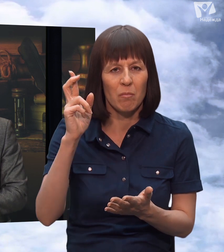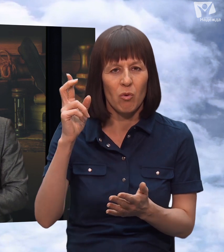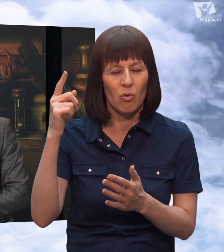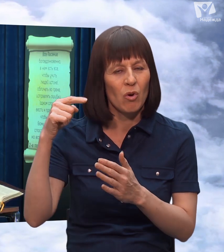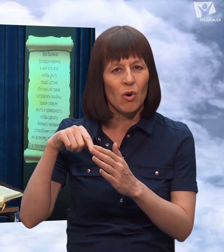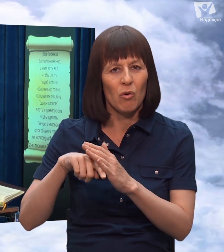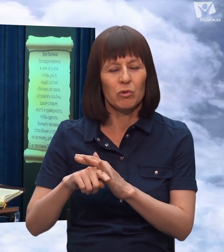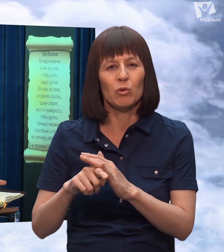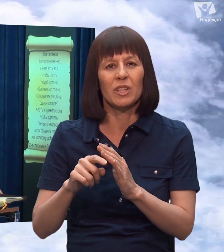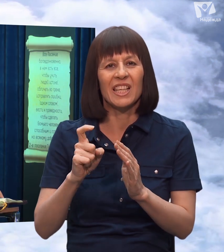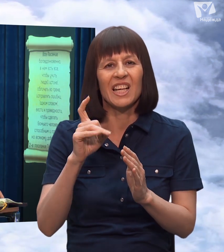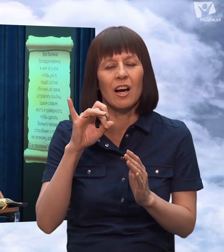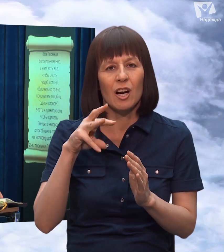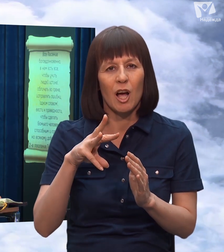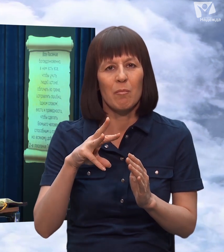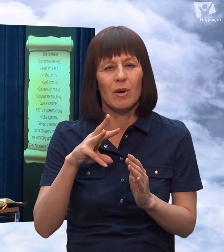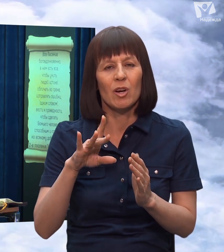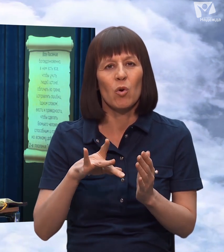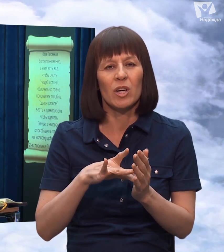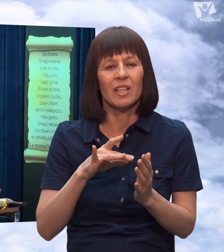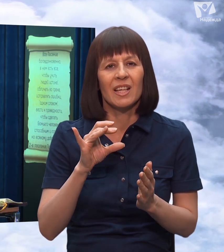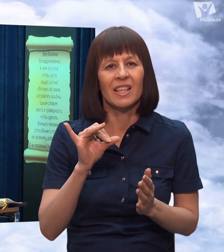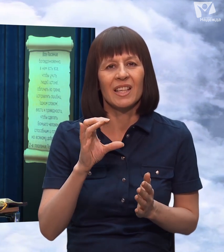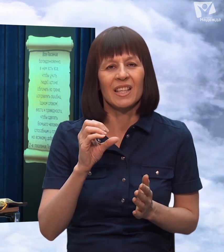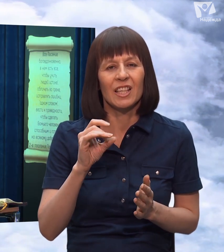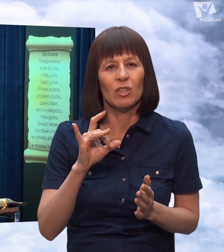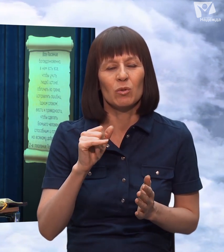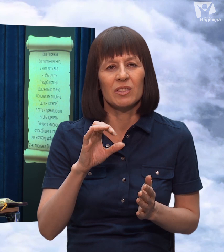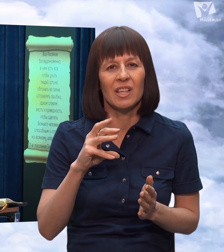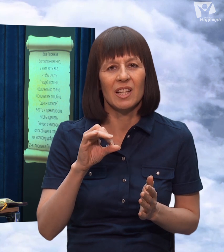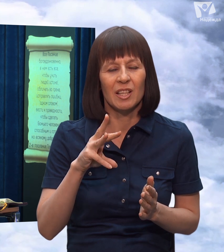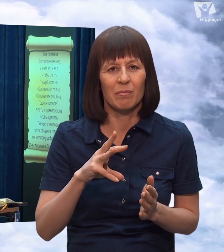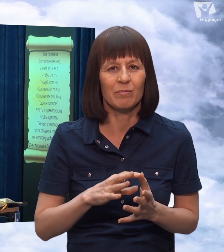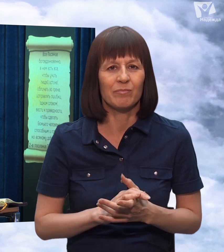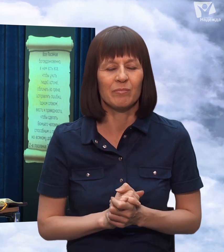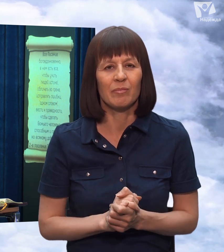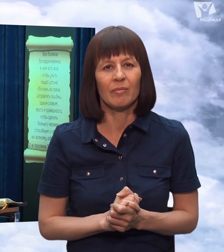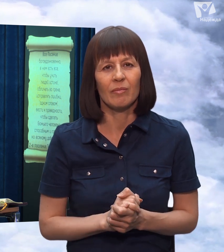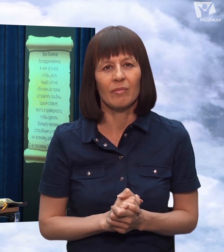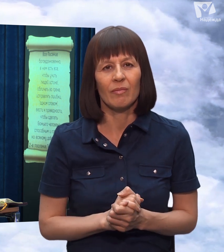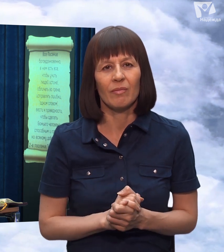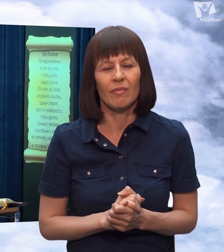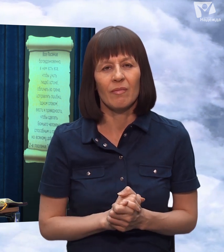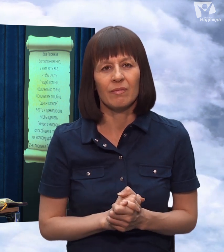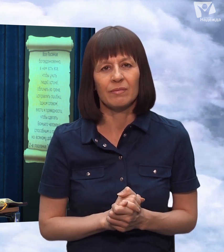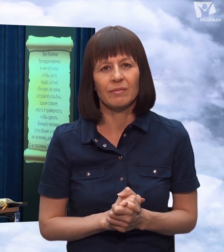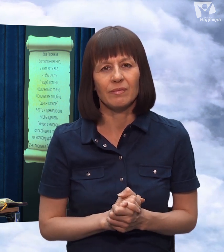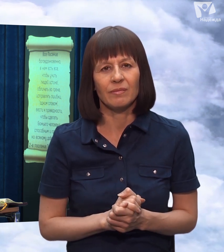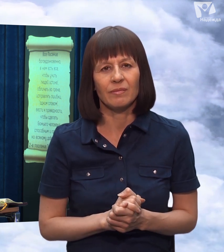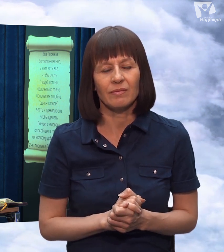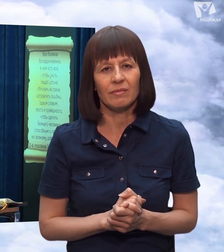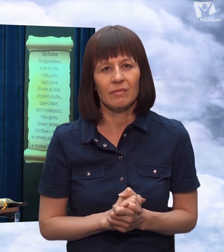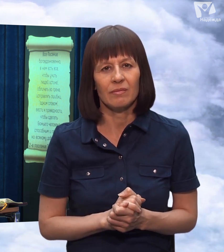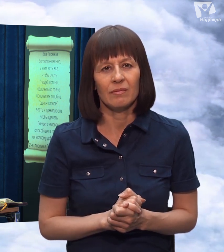on the lich вот все-таки второй стих в самом начале очень важен он носит такой